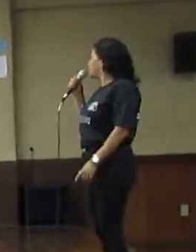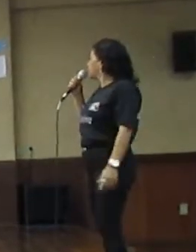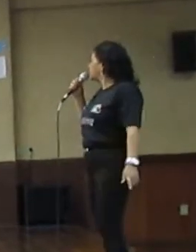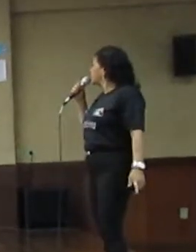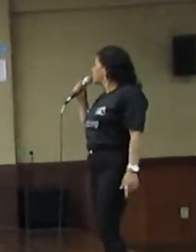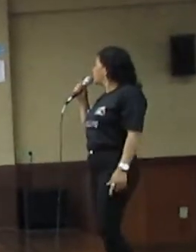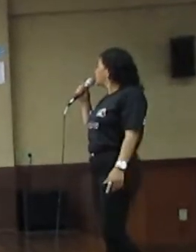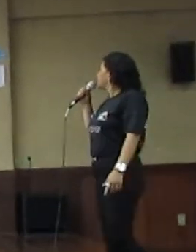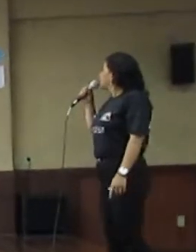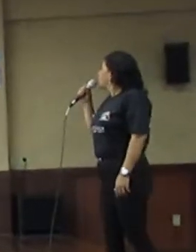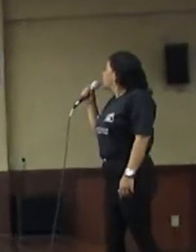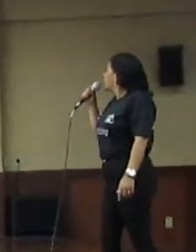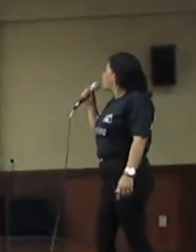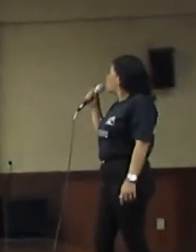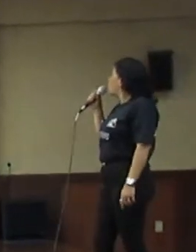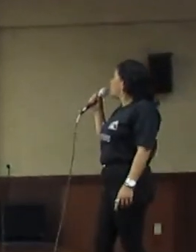também, um bom exemplo.